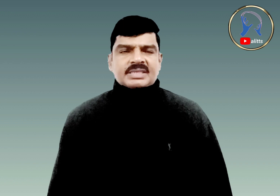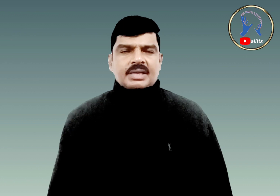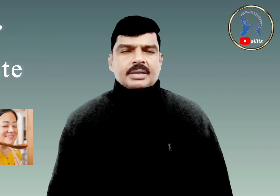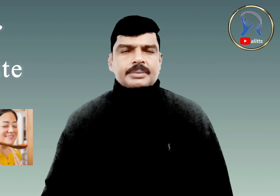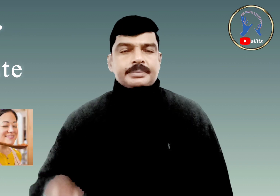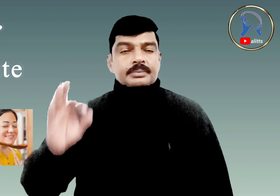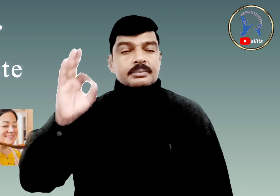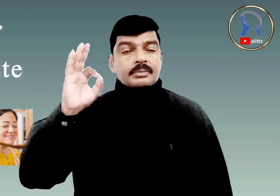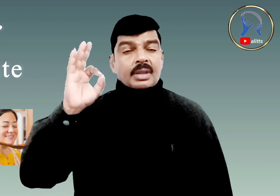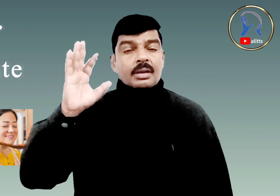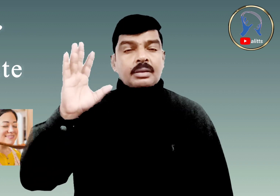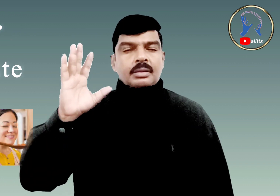मज़ा,